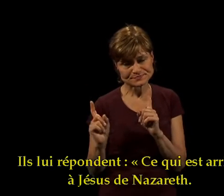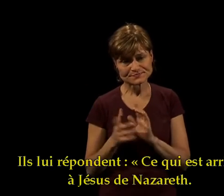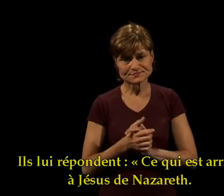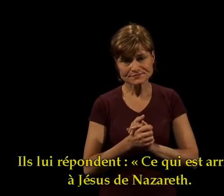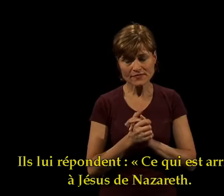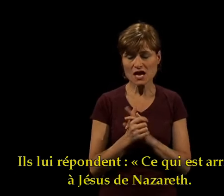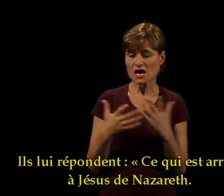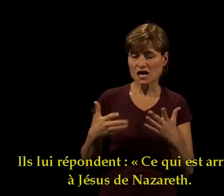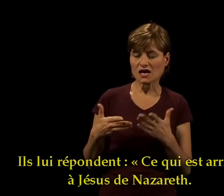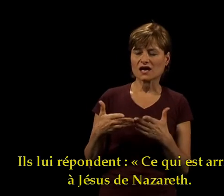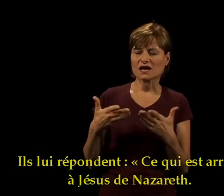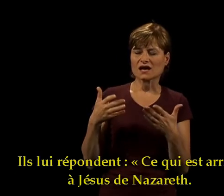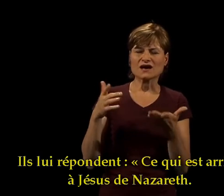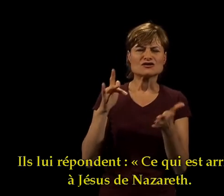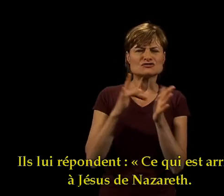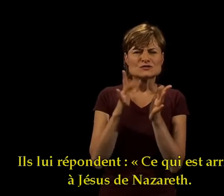qui est arrivé à Jésus de Nazareth. »